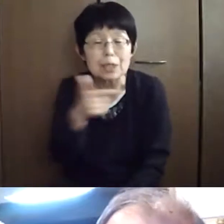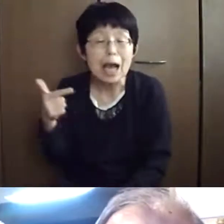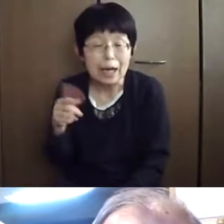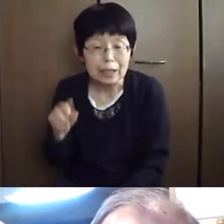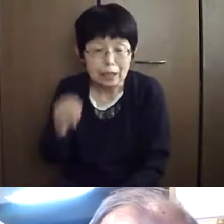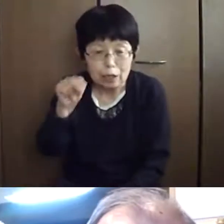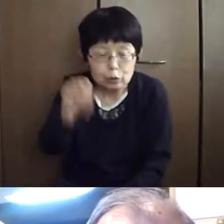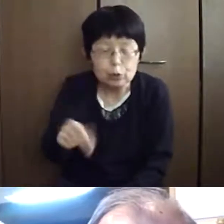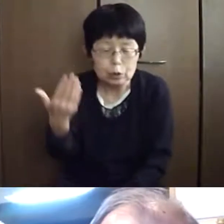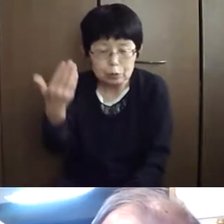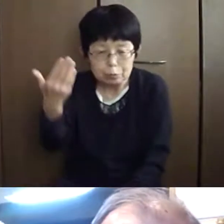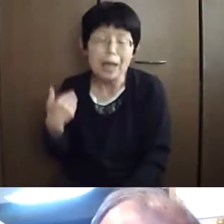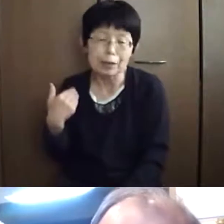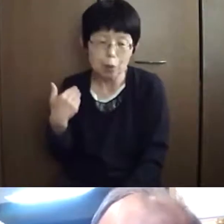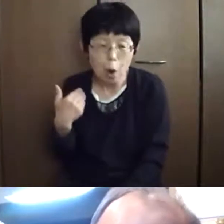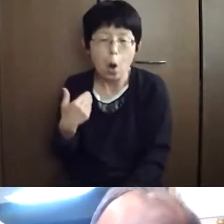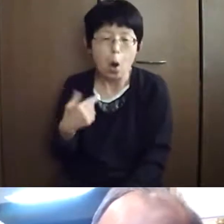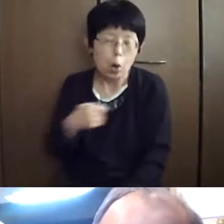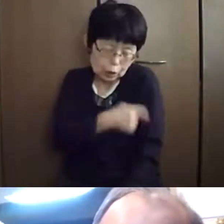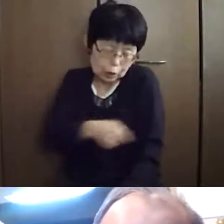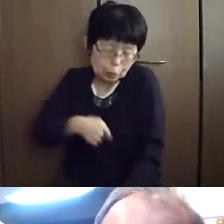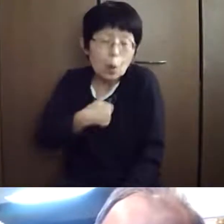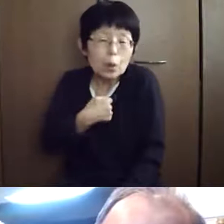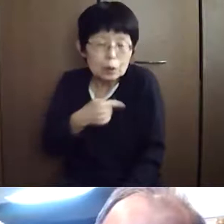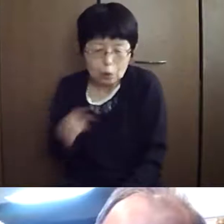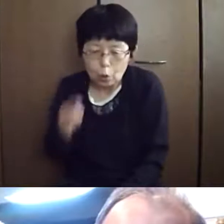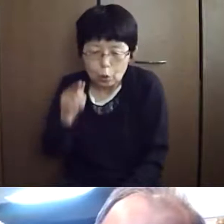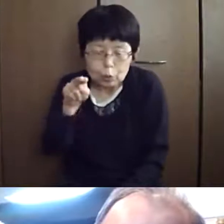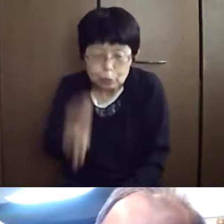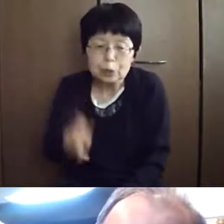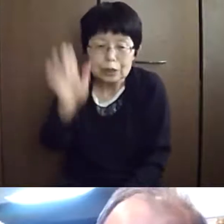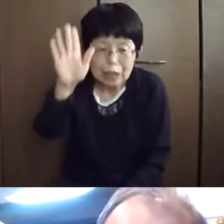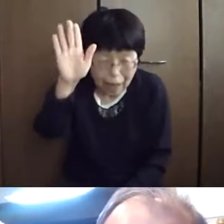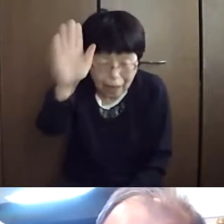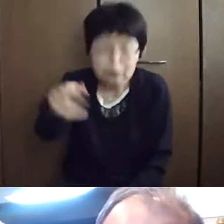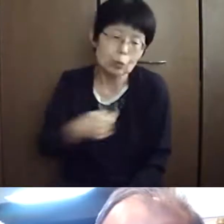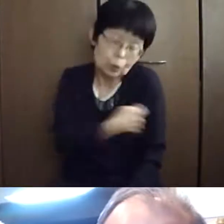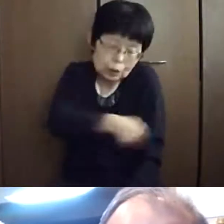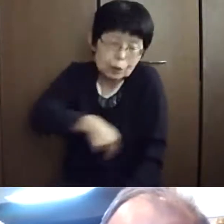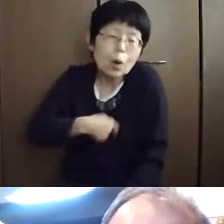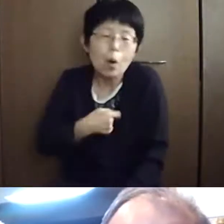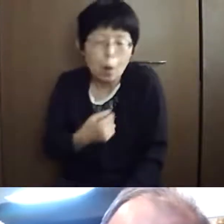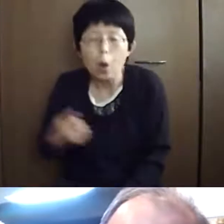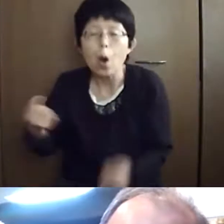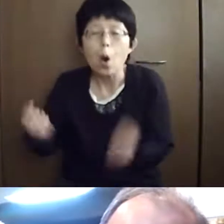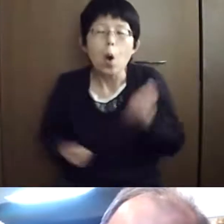と、 うん、 打った後の心境を彼は漫画にしてるんですけども、 うん、 こんなことが分かる人